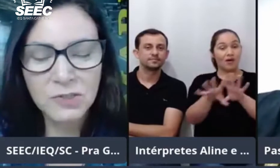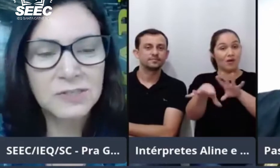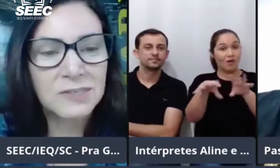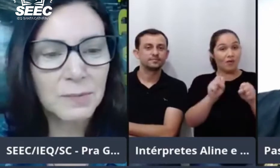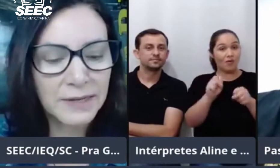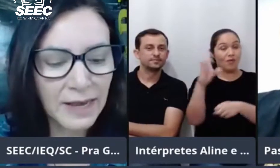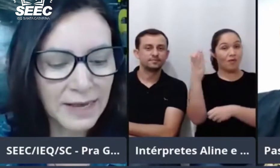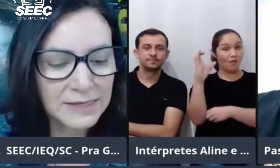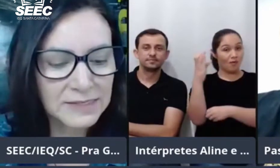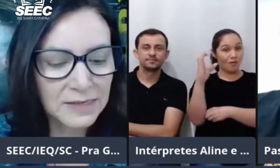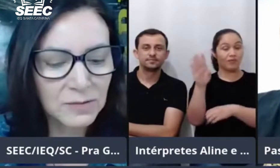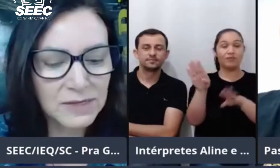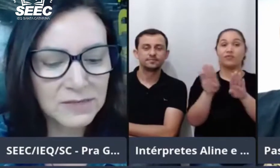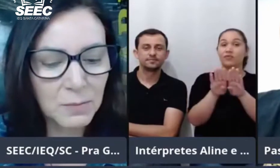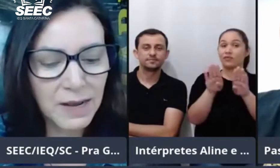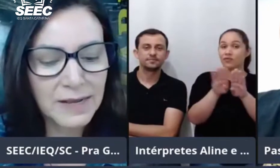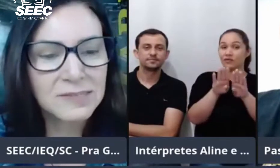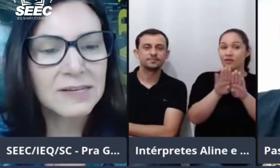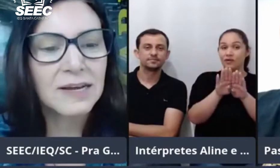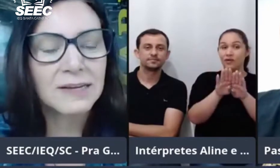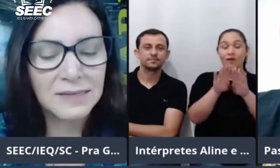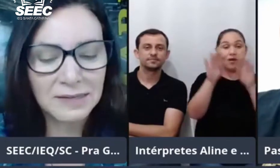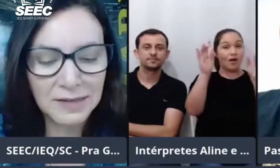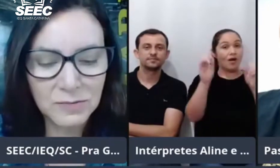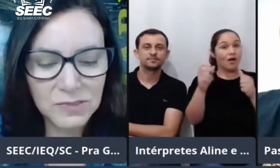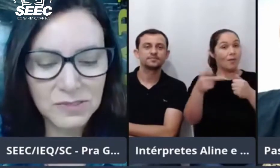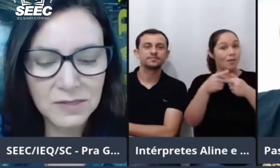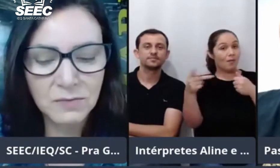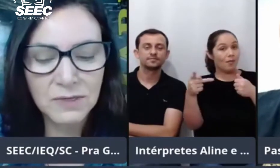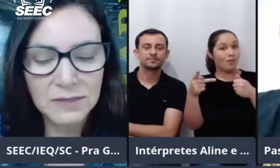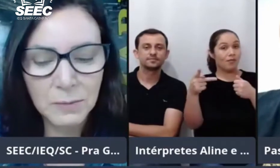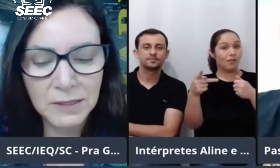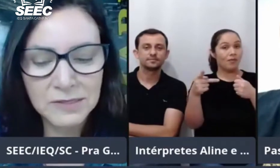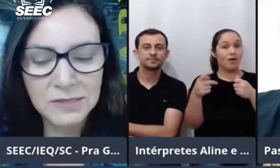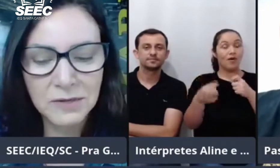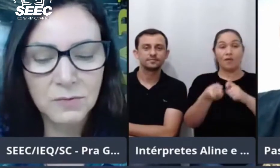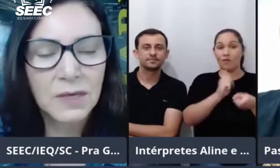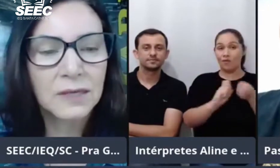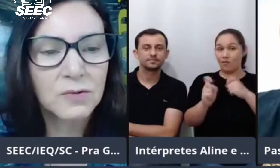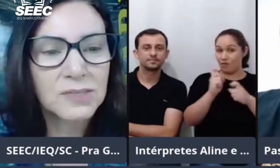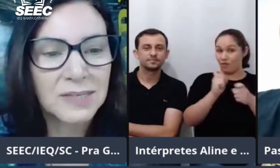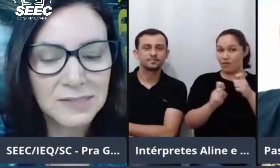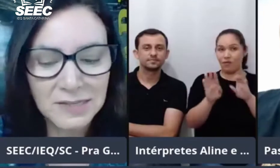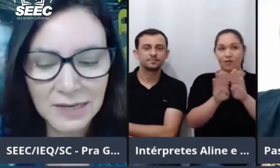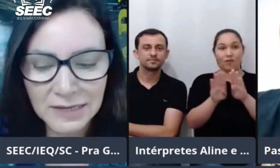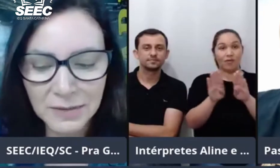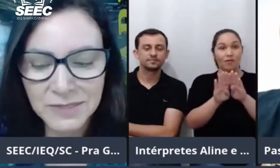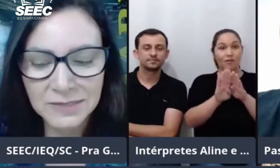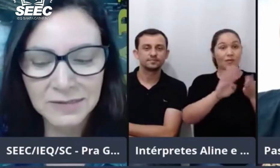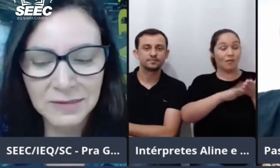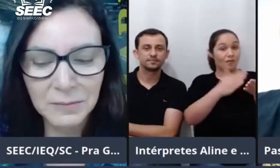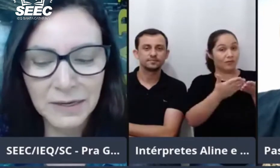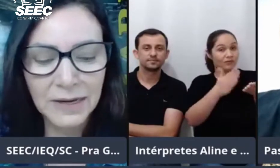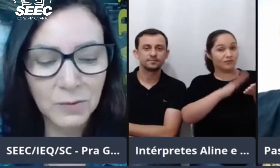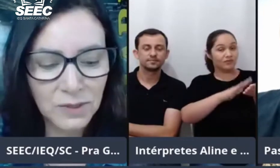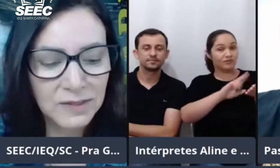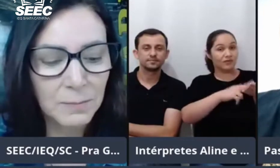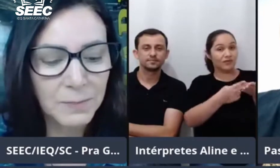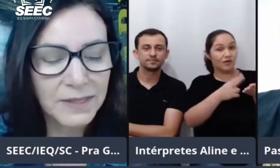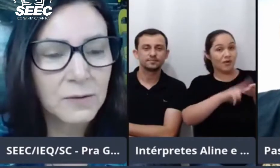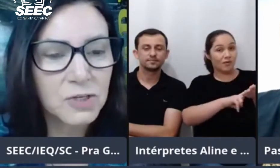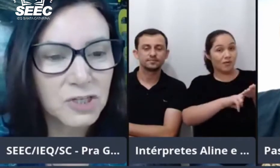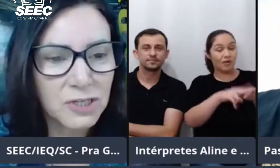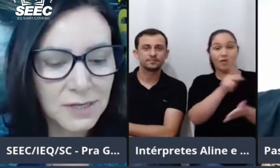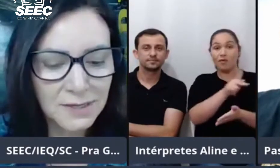Pedagógicas Multidisciplinares na Educação Básica e em Tradução, Interpretação e Docência em Libras, e